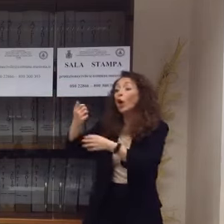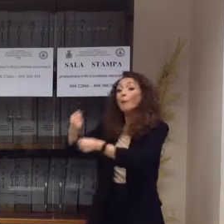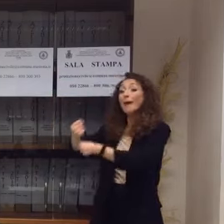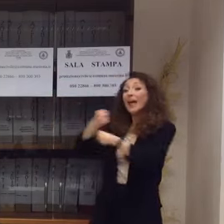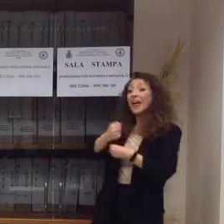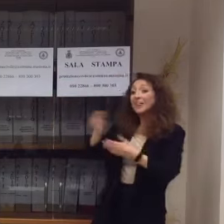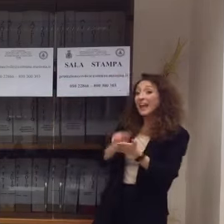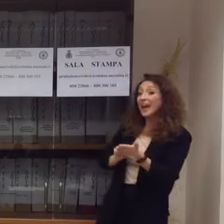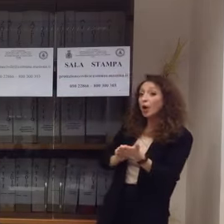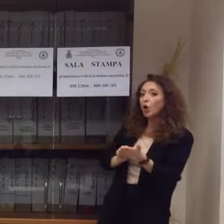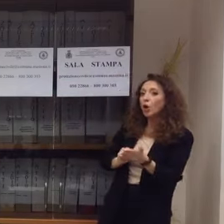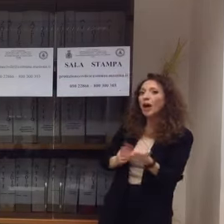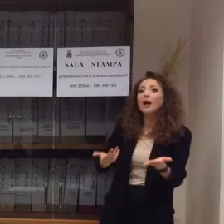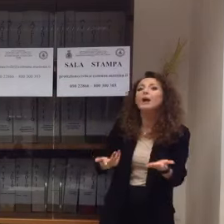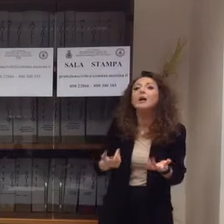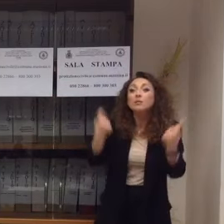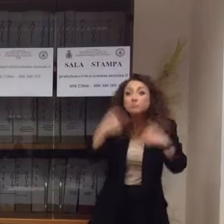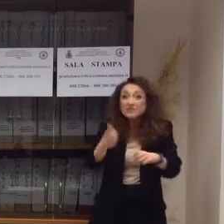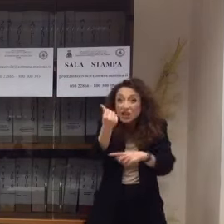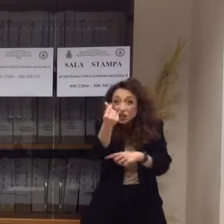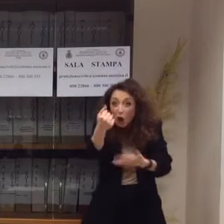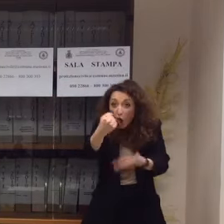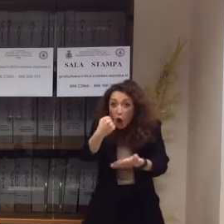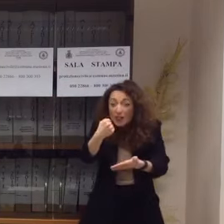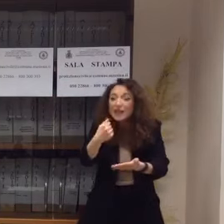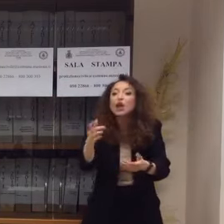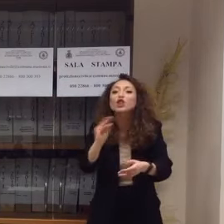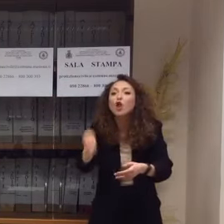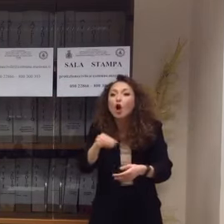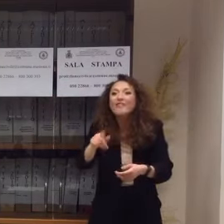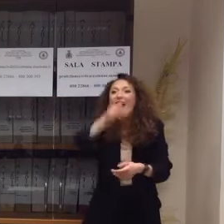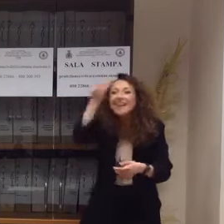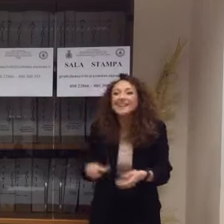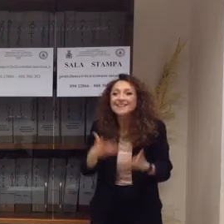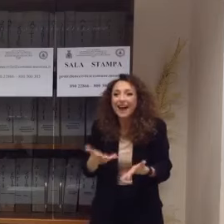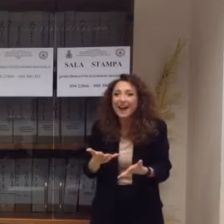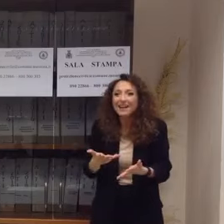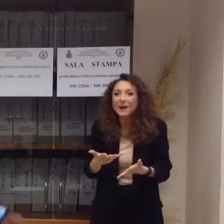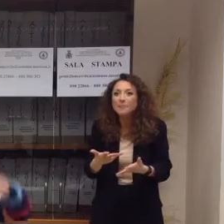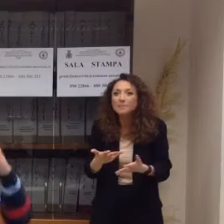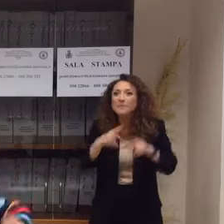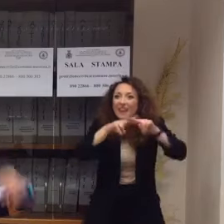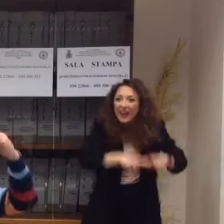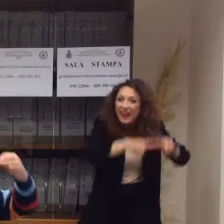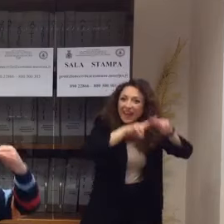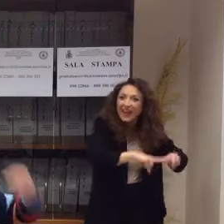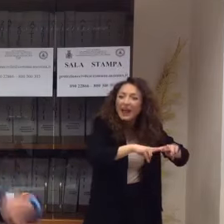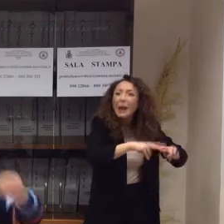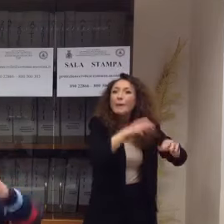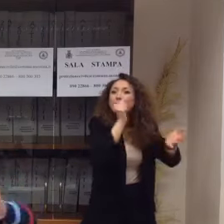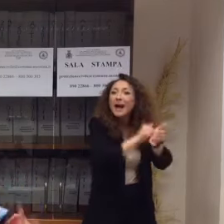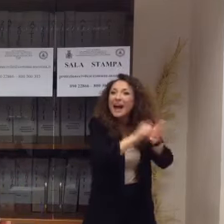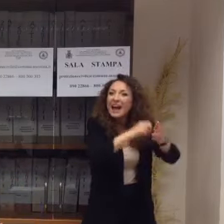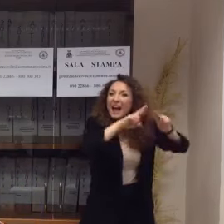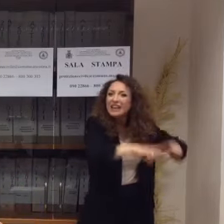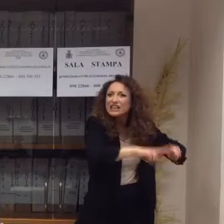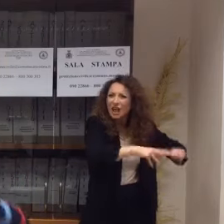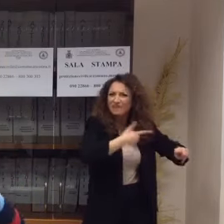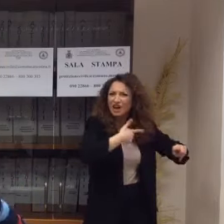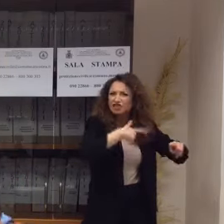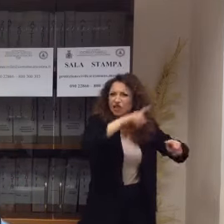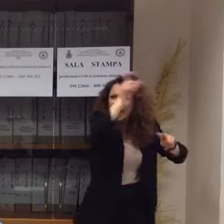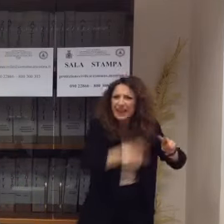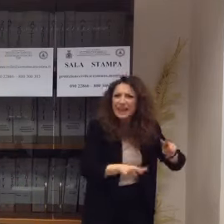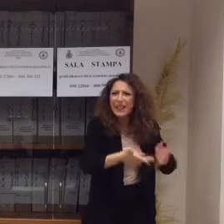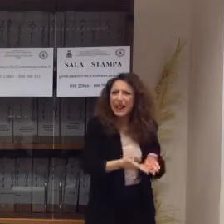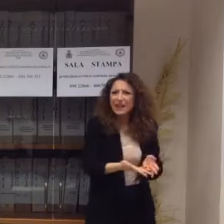quei soldi sono in Italia. Stiamo parlando delle riserve bancarie che ci sono in Italia. Io